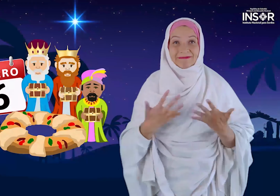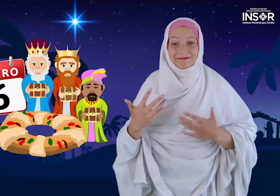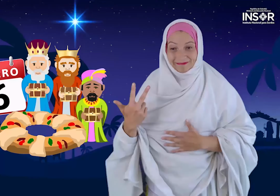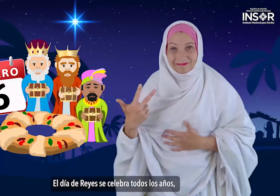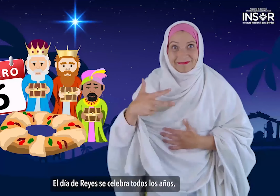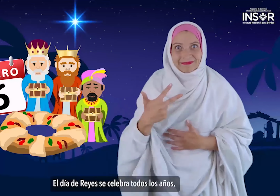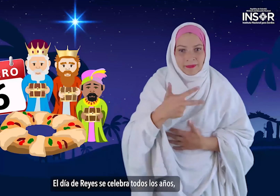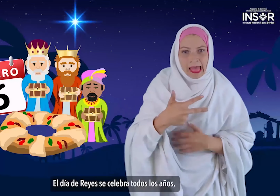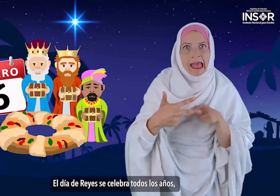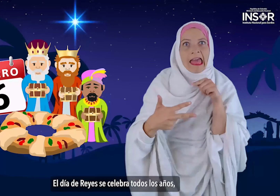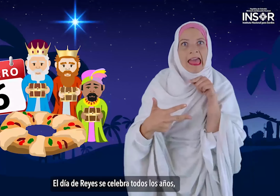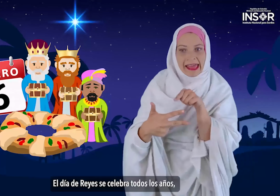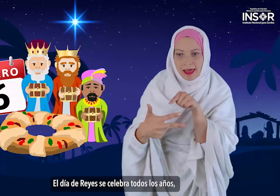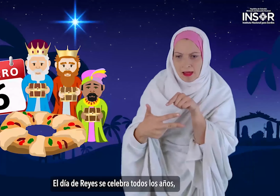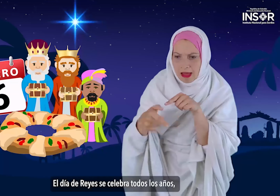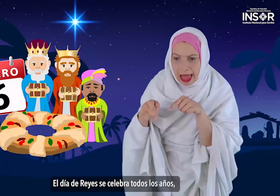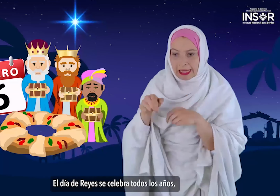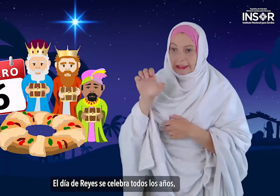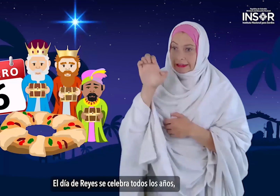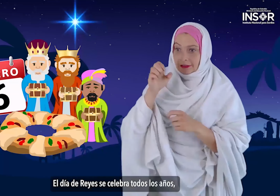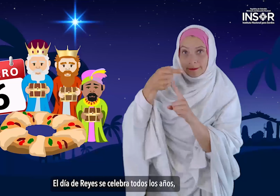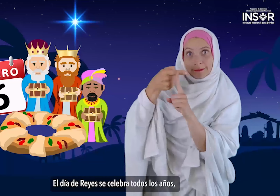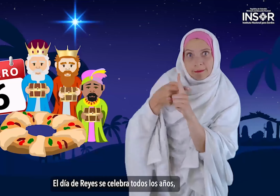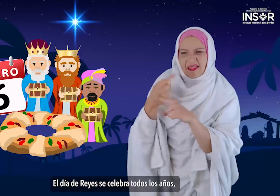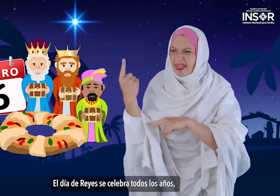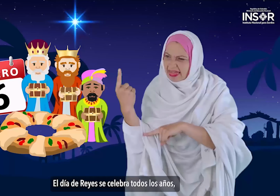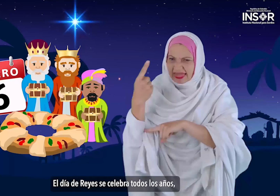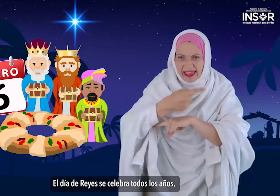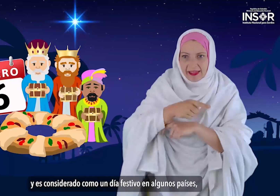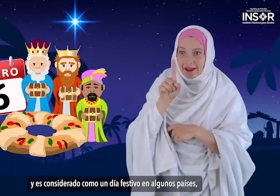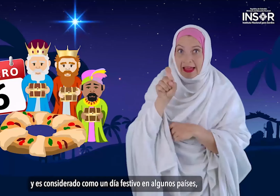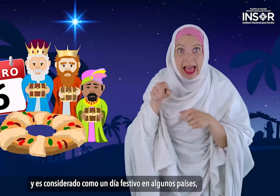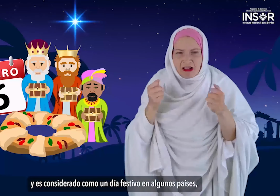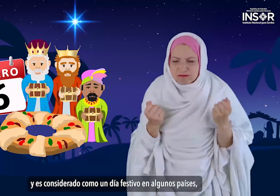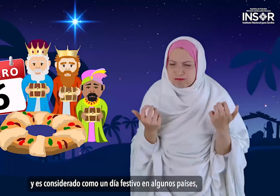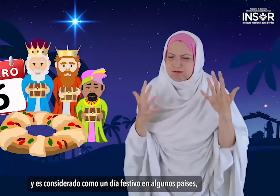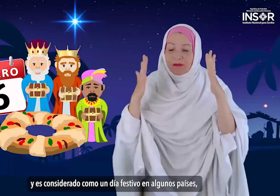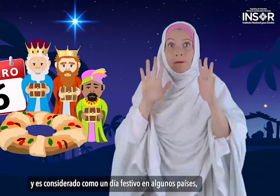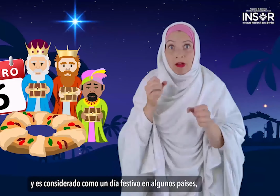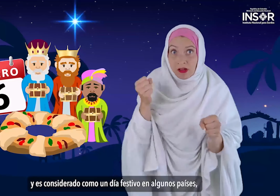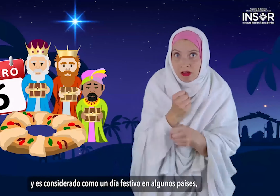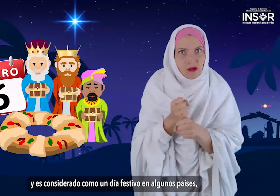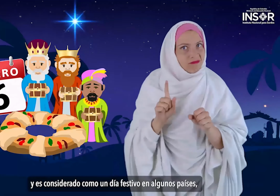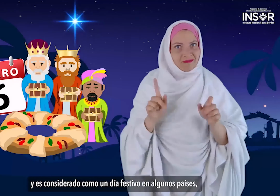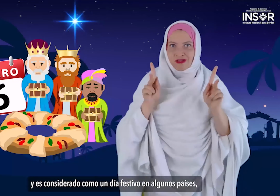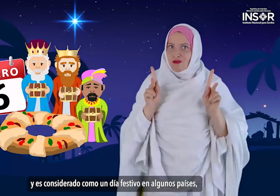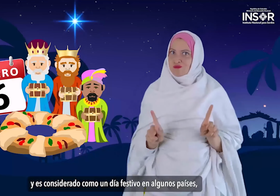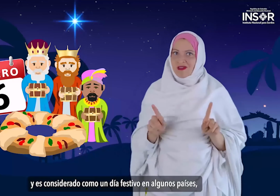El día de reyes se celebra todos los años y es considerado como un día festivo en algunos